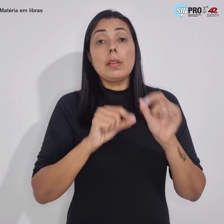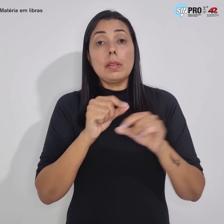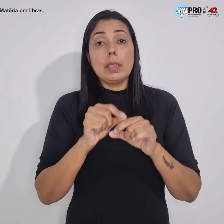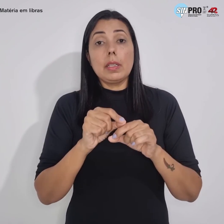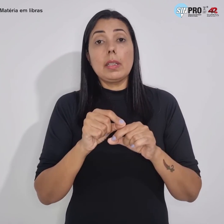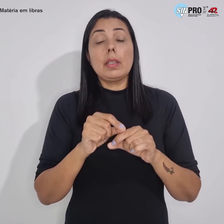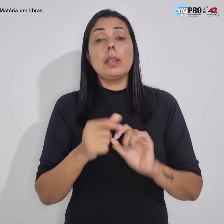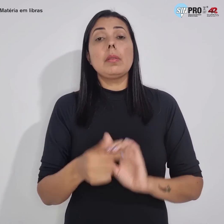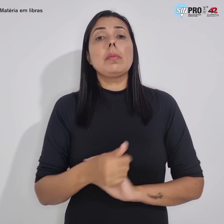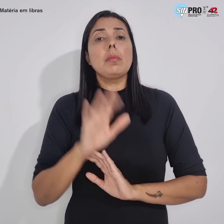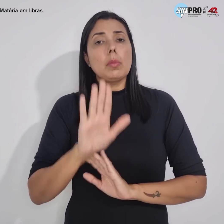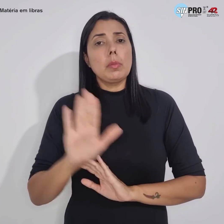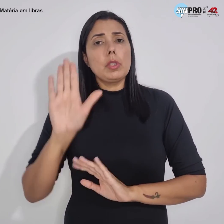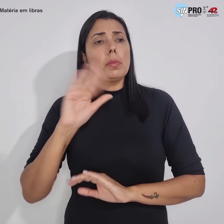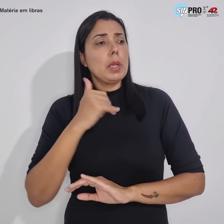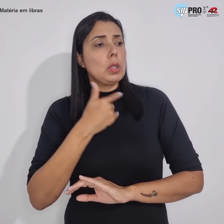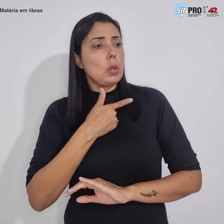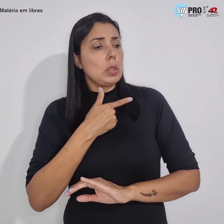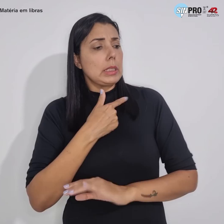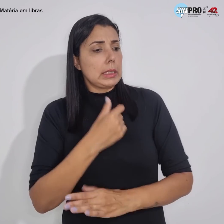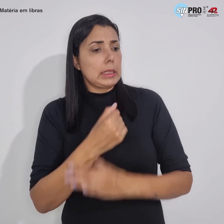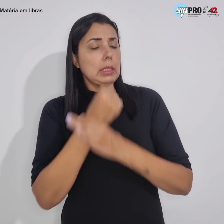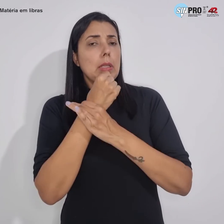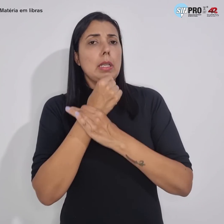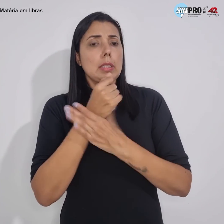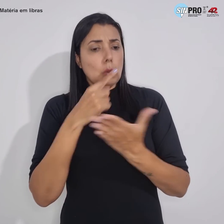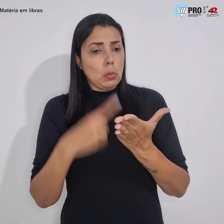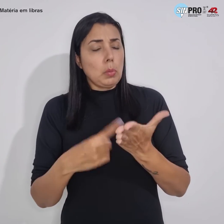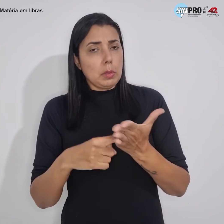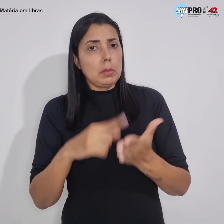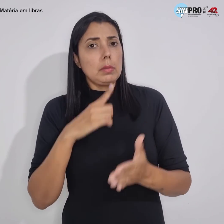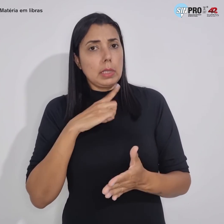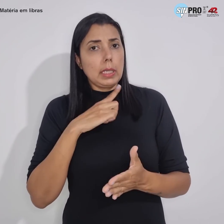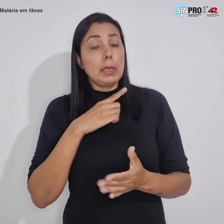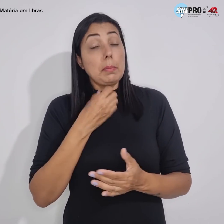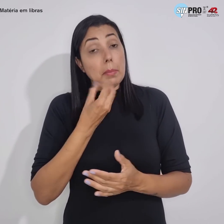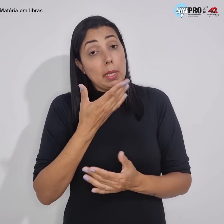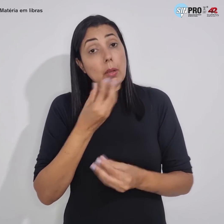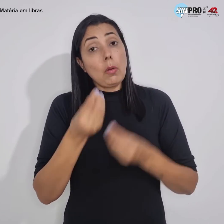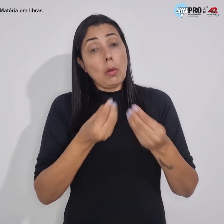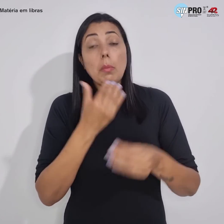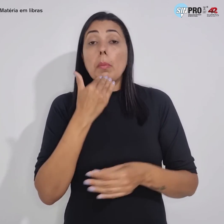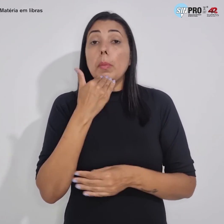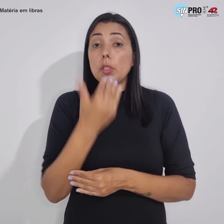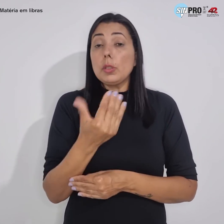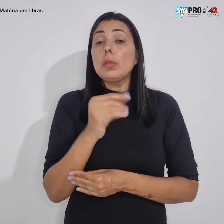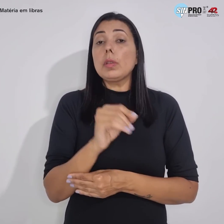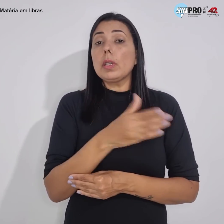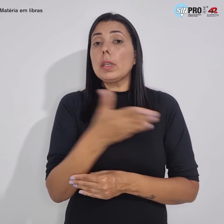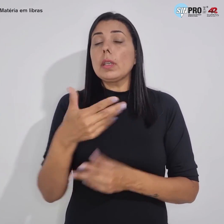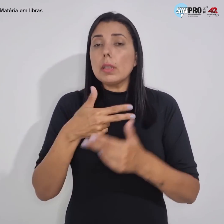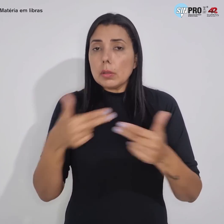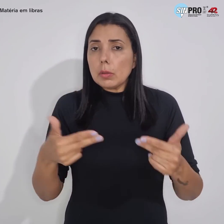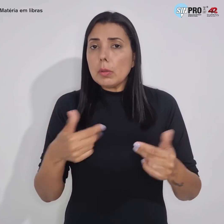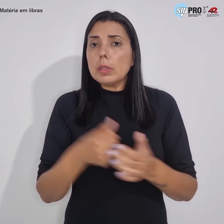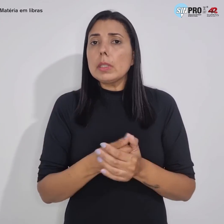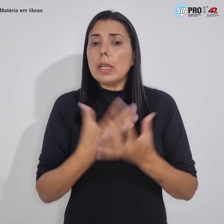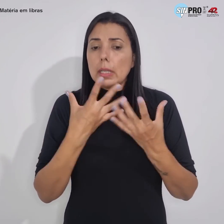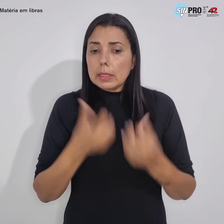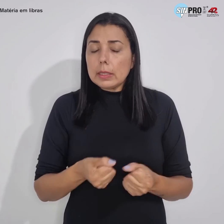as medidas prometidas para nossa segurança sejam cumpridas, bem como reivindicando que atitudes sejam tomadas